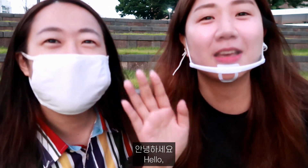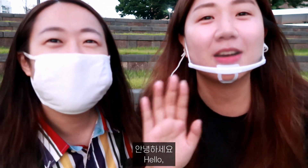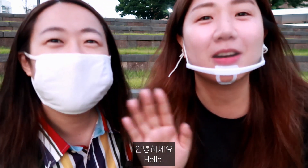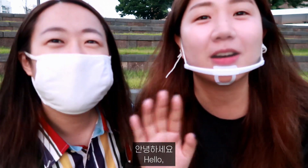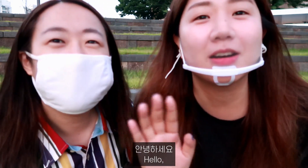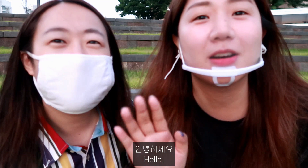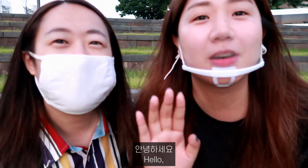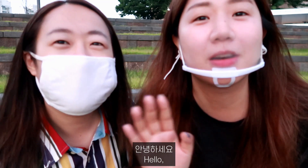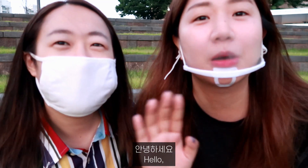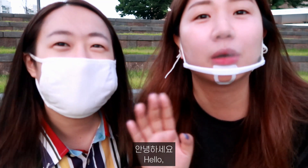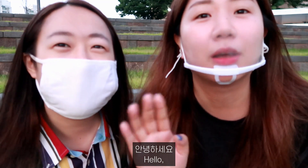안녕하세요.